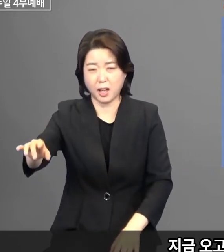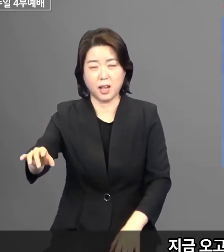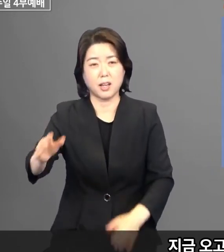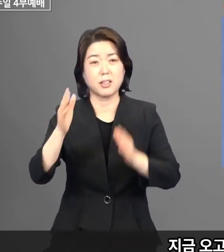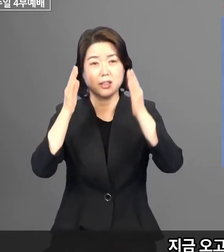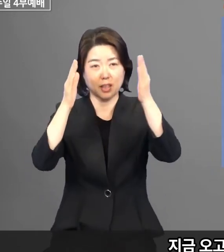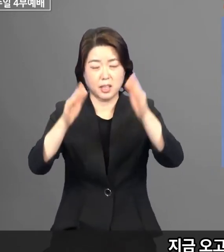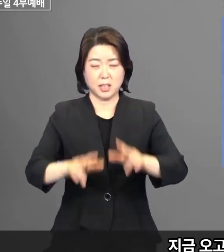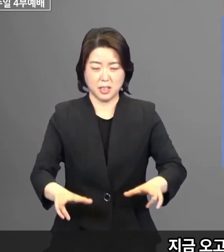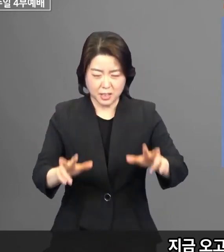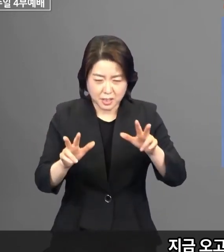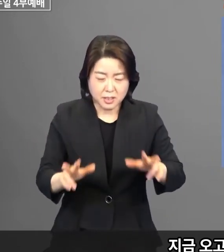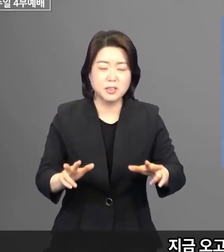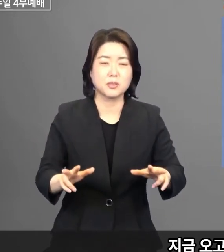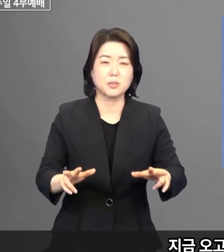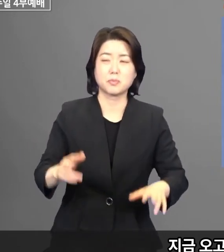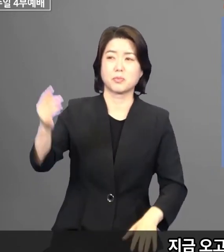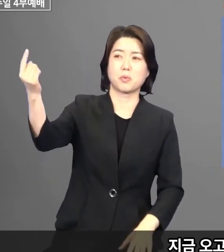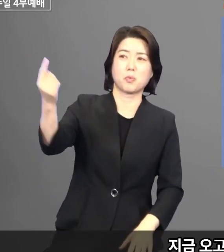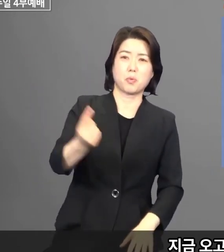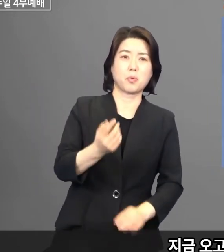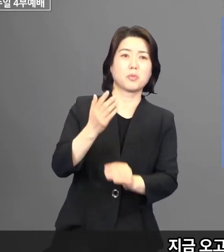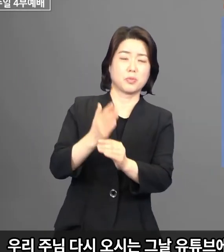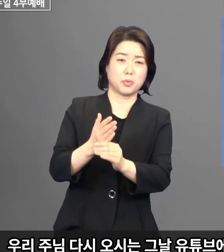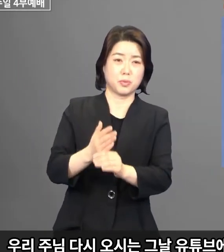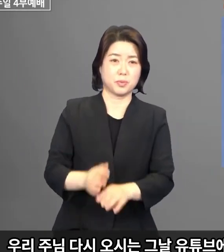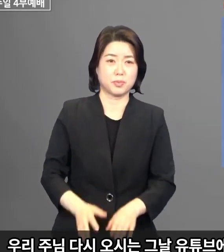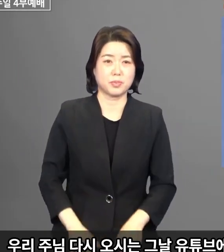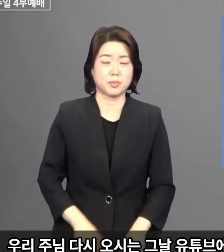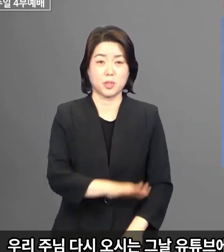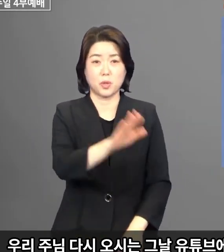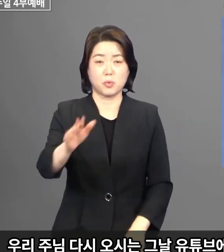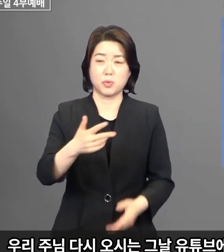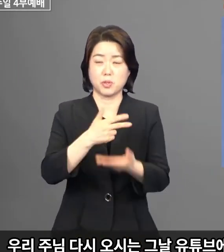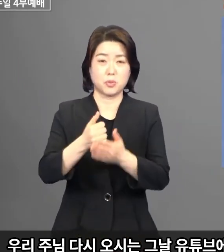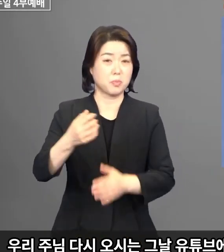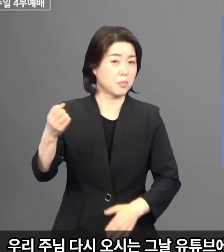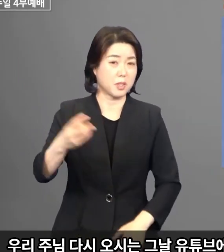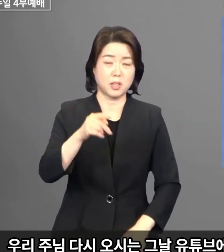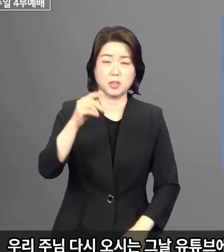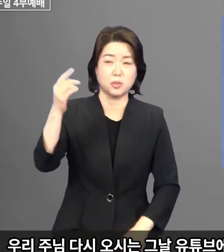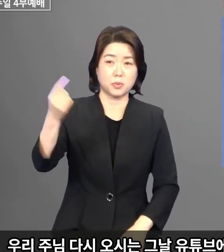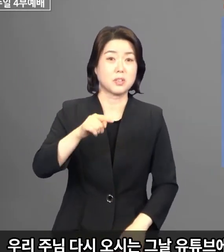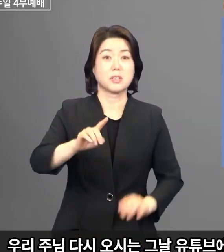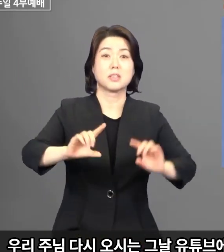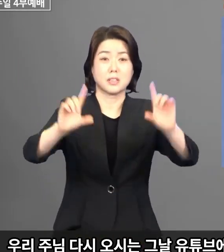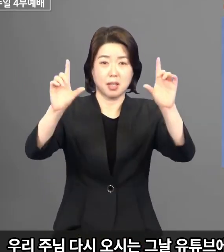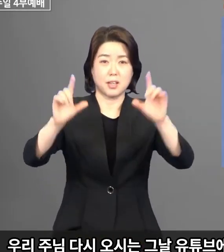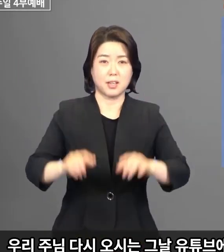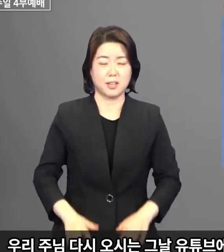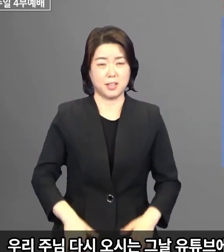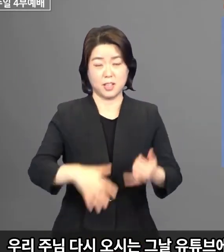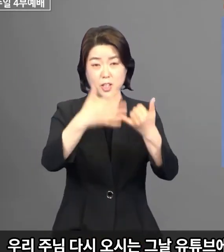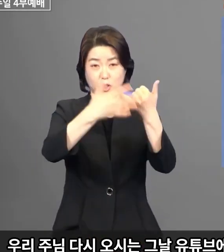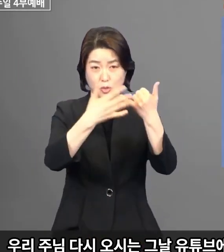지금 오고 계십니다. 우리 주님 다시 오시는 그날, 유튜브에 있는 그